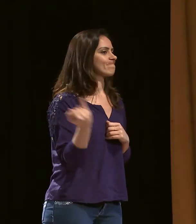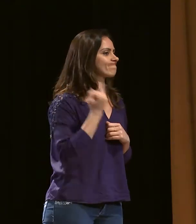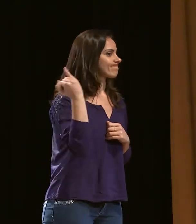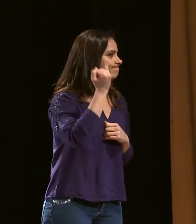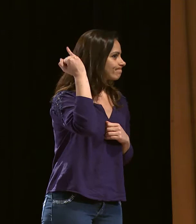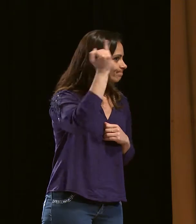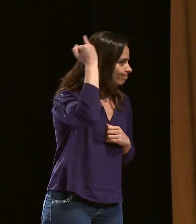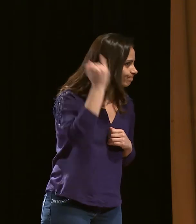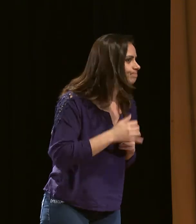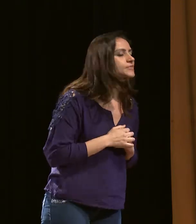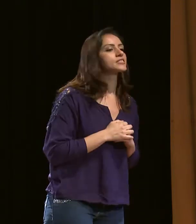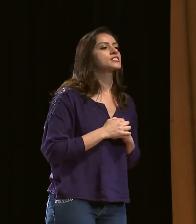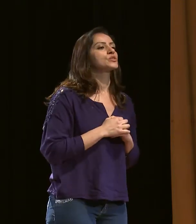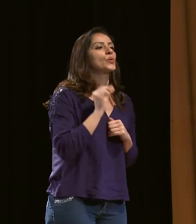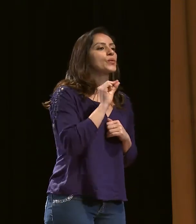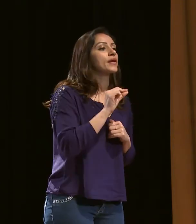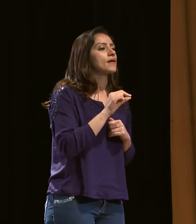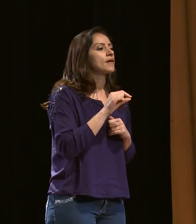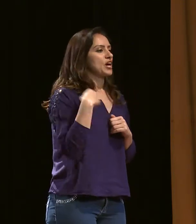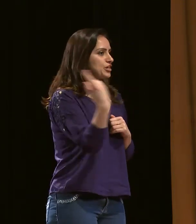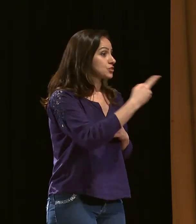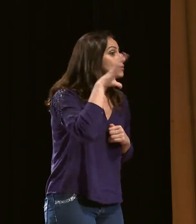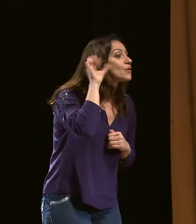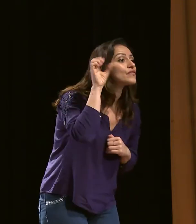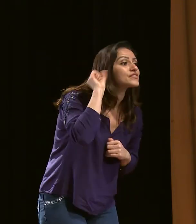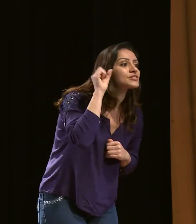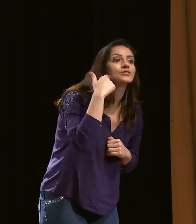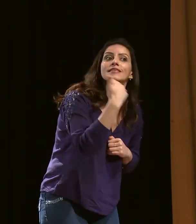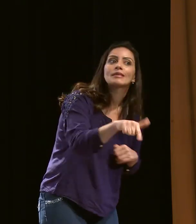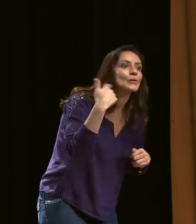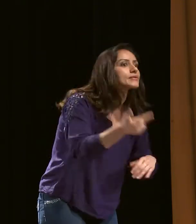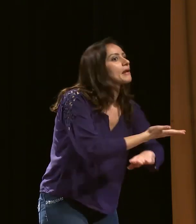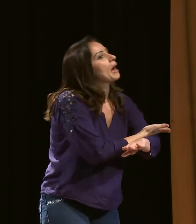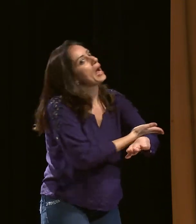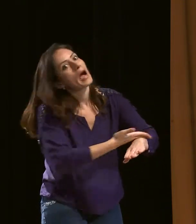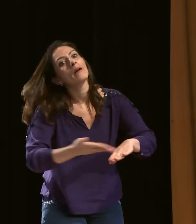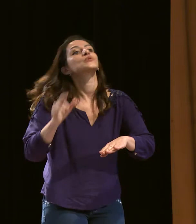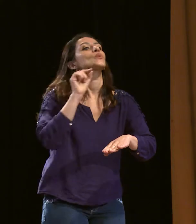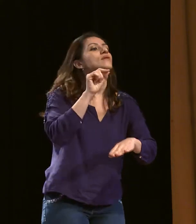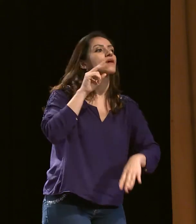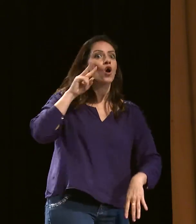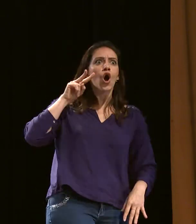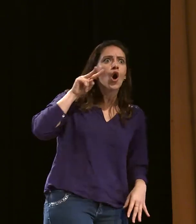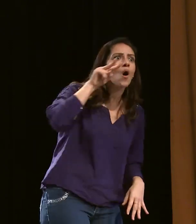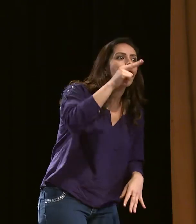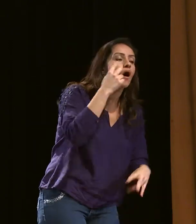Esse ponto também é importantíssimo, né? O que a gente, ouvinte, não tem esse hábito de ter